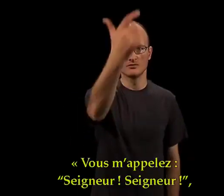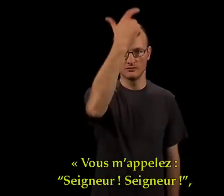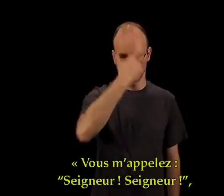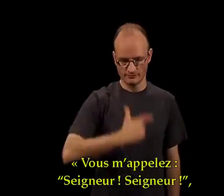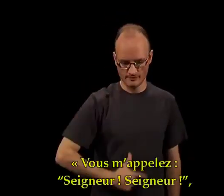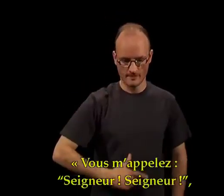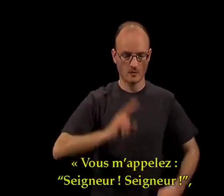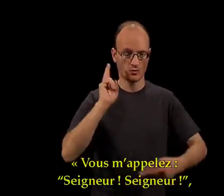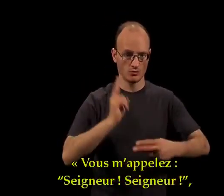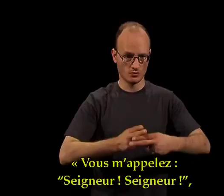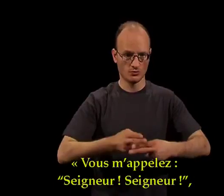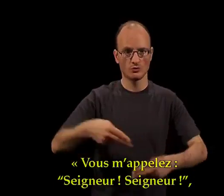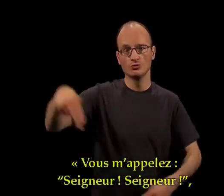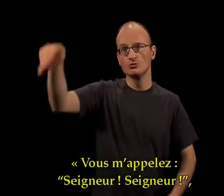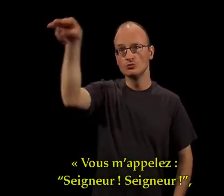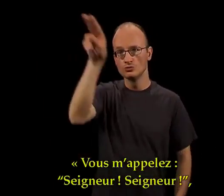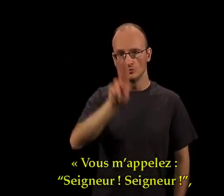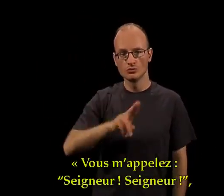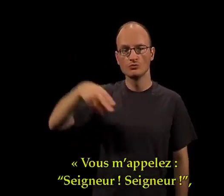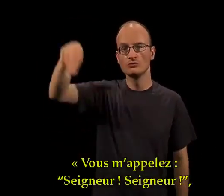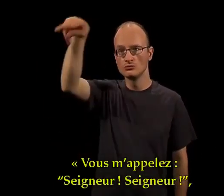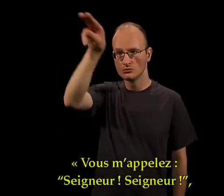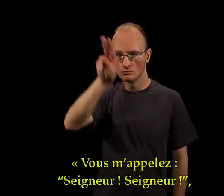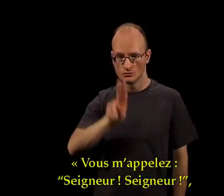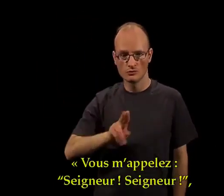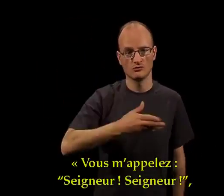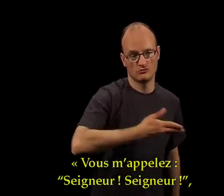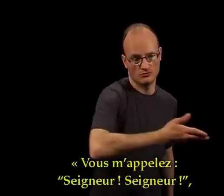Vous m'appelez Seigneur, Seigneur,